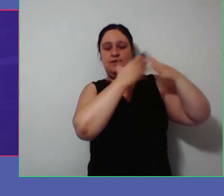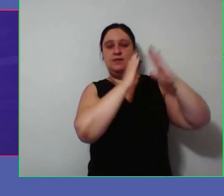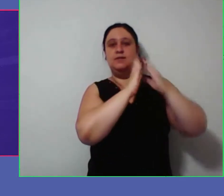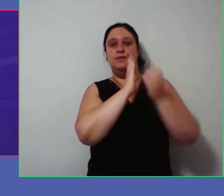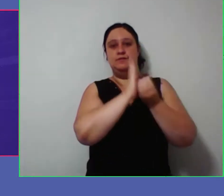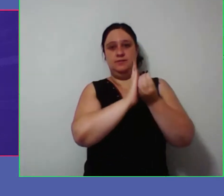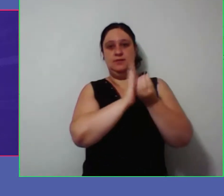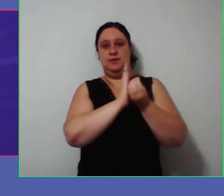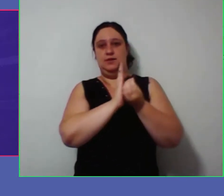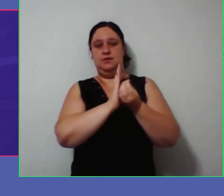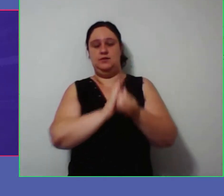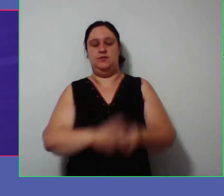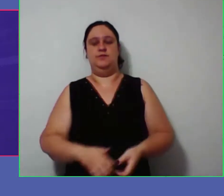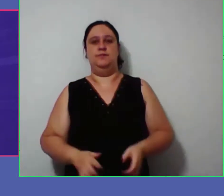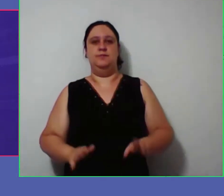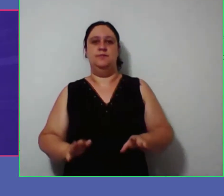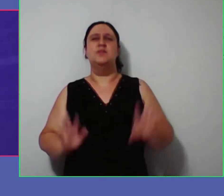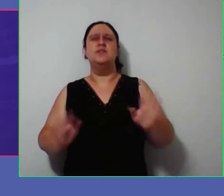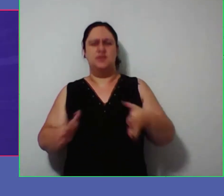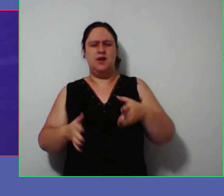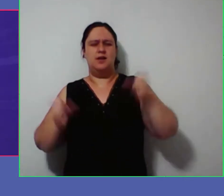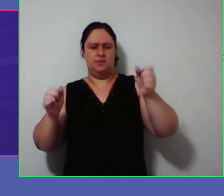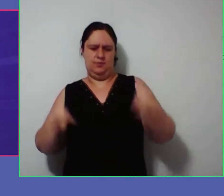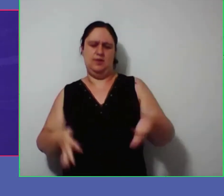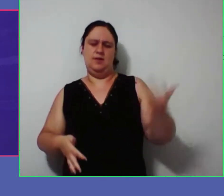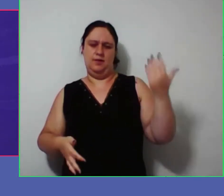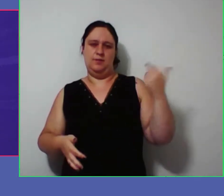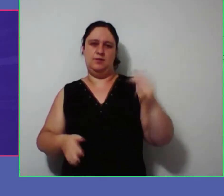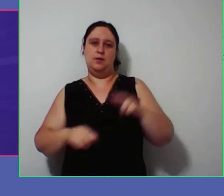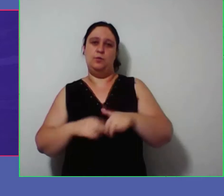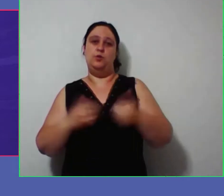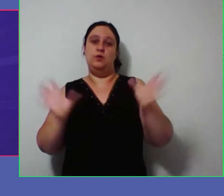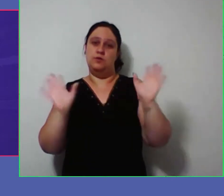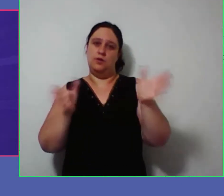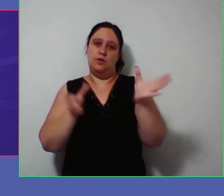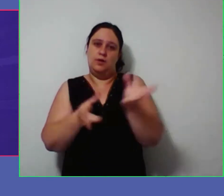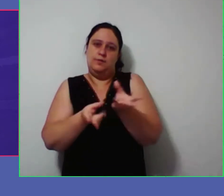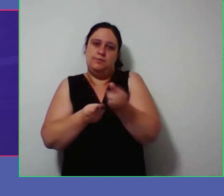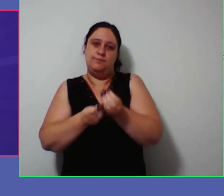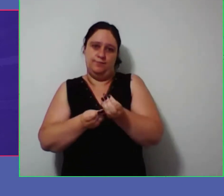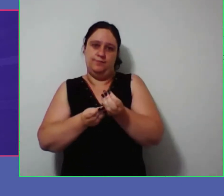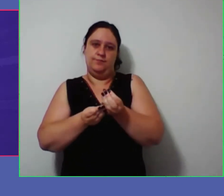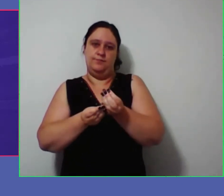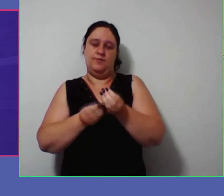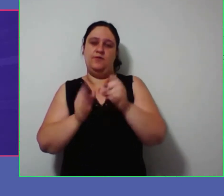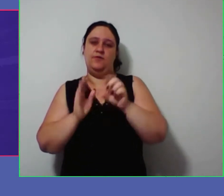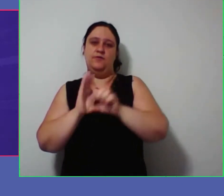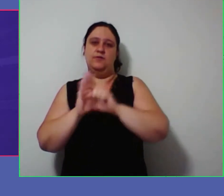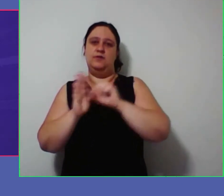estou falando bem mais resumidamente. Versículo 18. Também